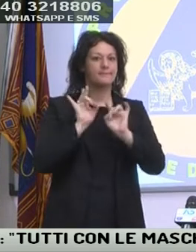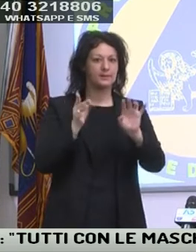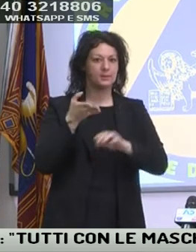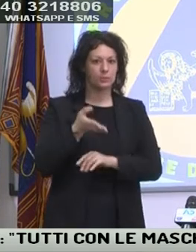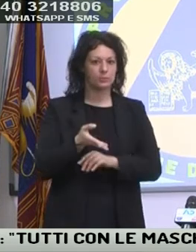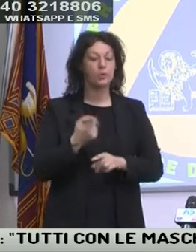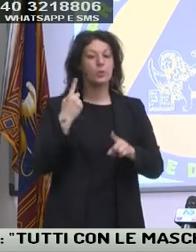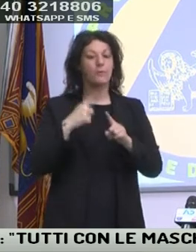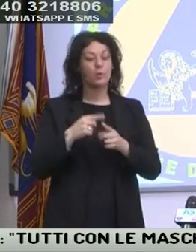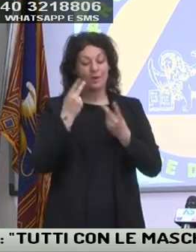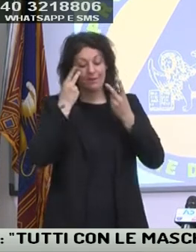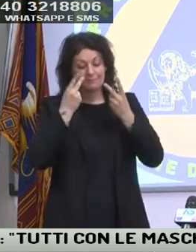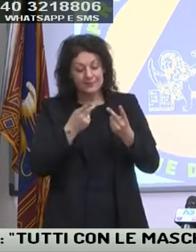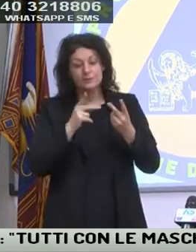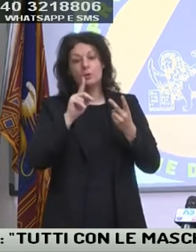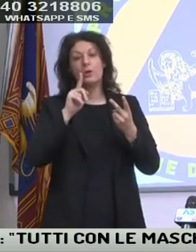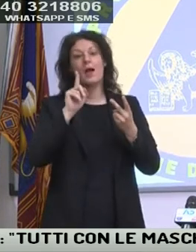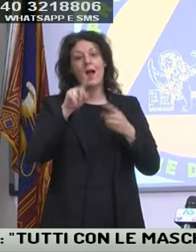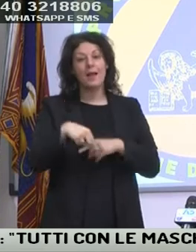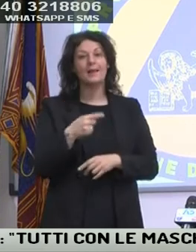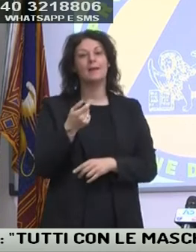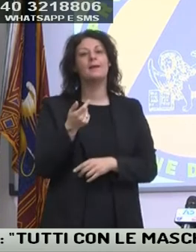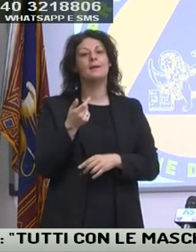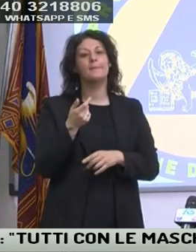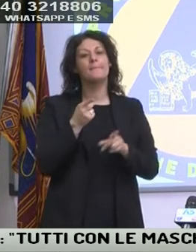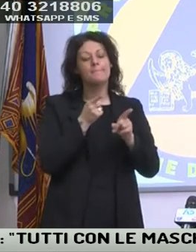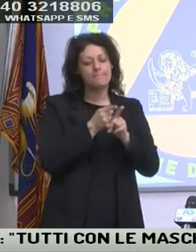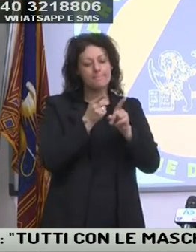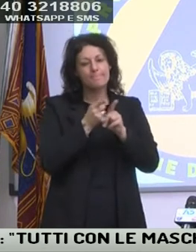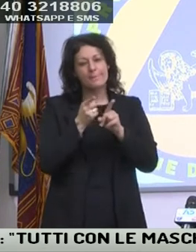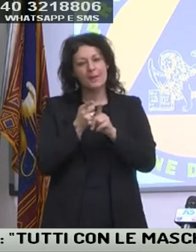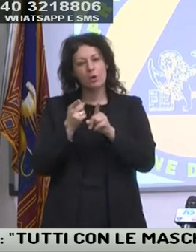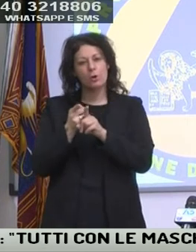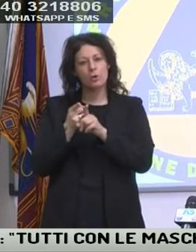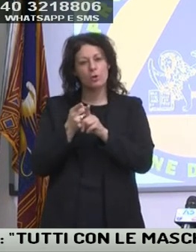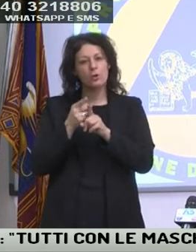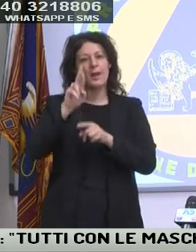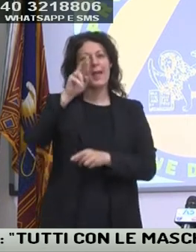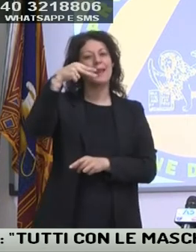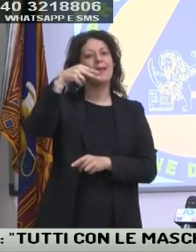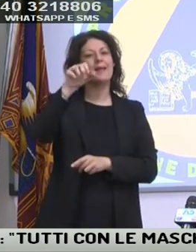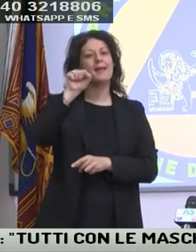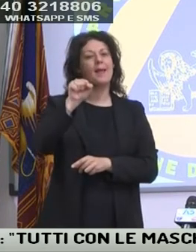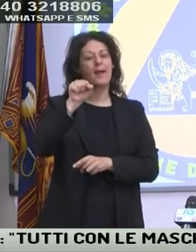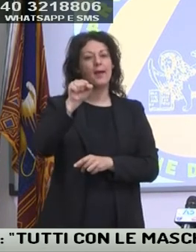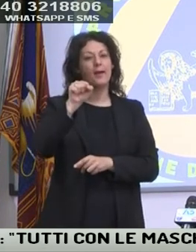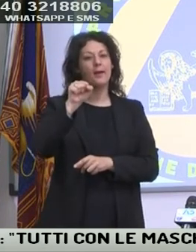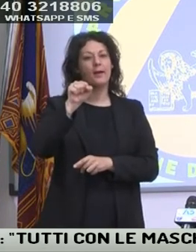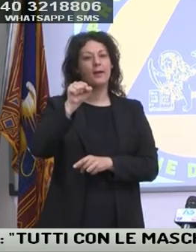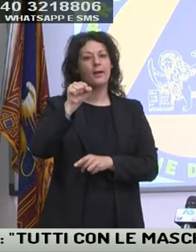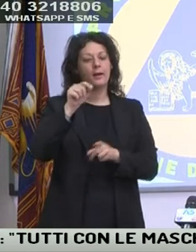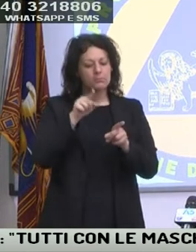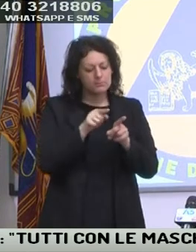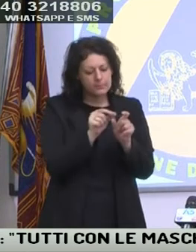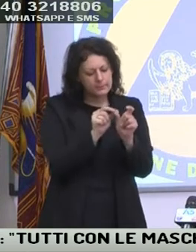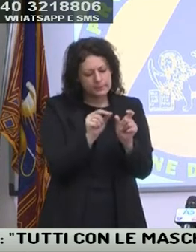delle micro sequenze di virus, diciamo delle micro sequenze, scusate, di RNA che sono la copia di quello